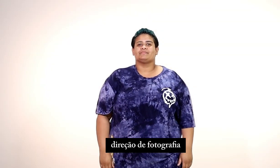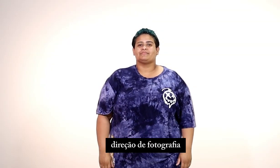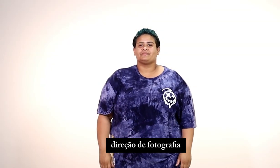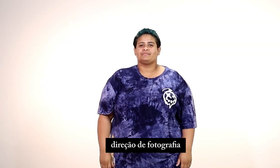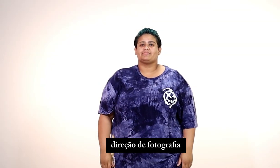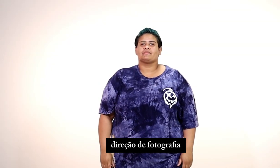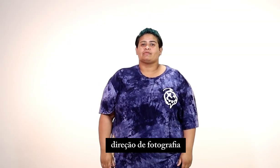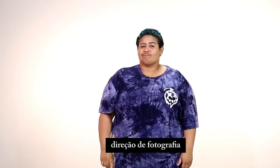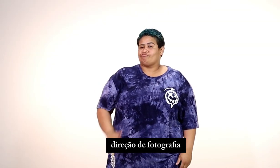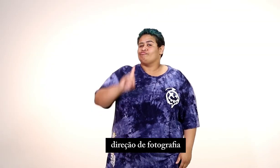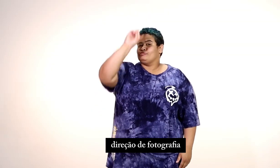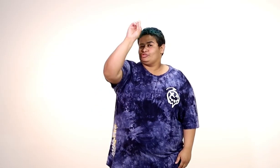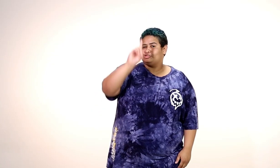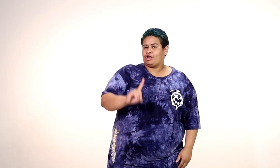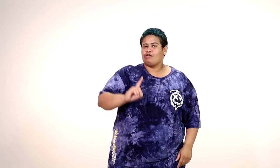direção de fotografia,